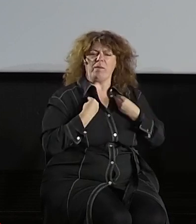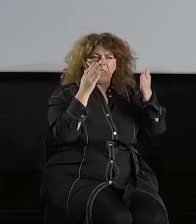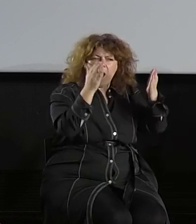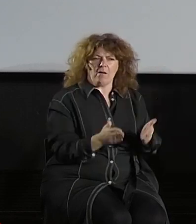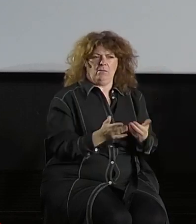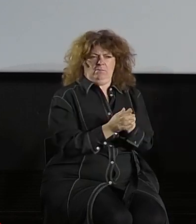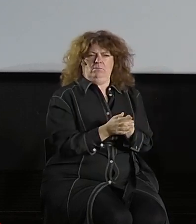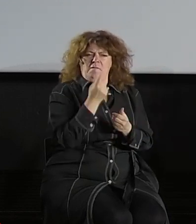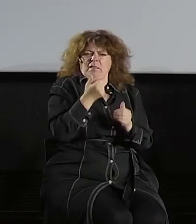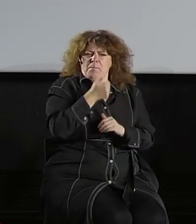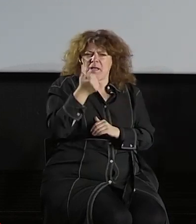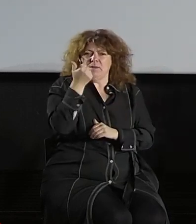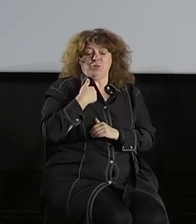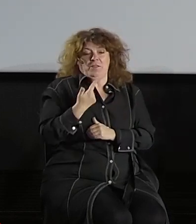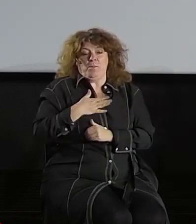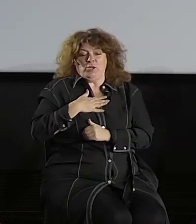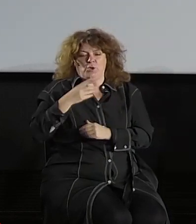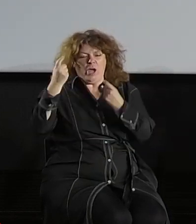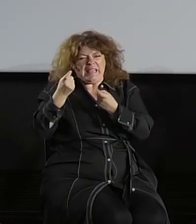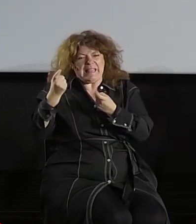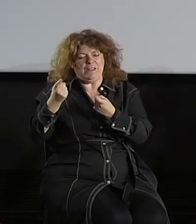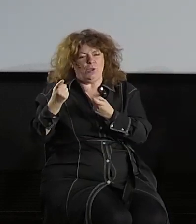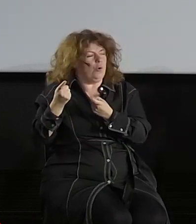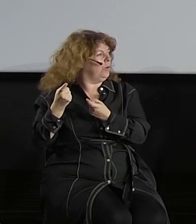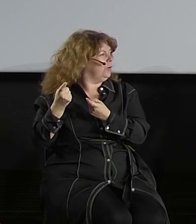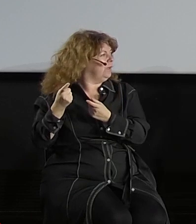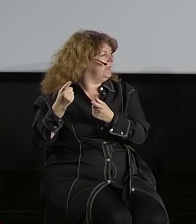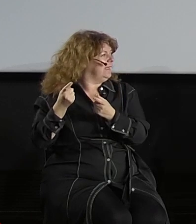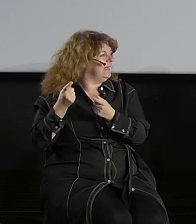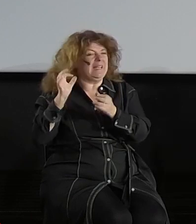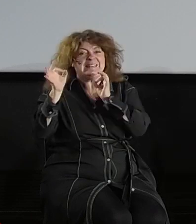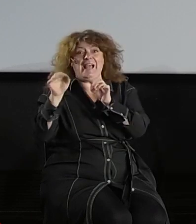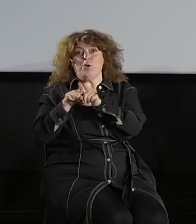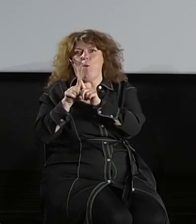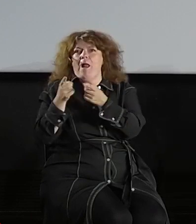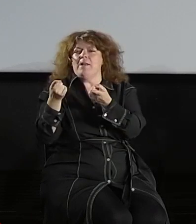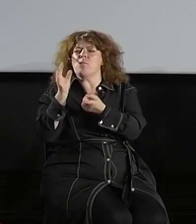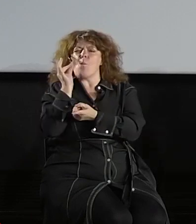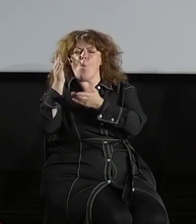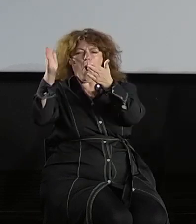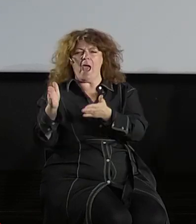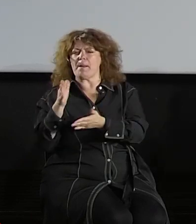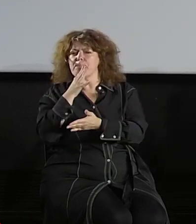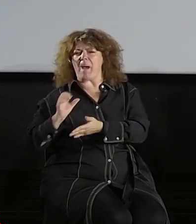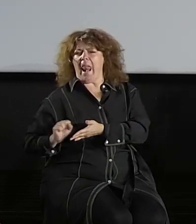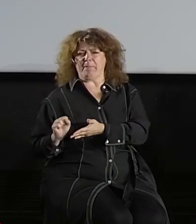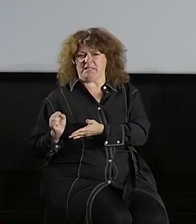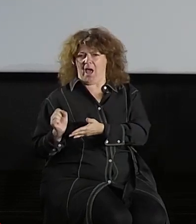entonces de ahí nace este intento de de de desvelar esa mujer maravilla no que que el título es